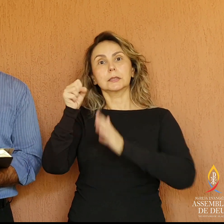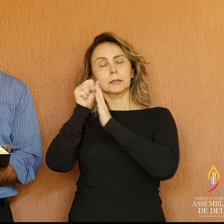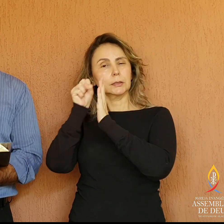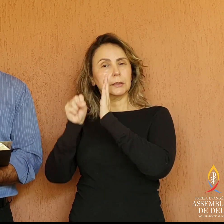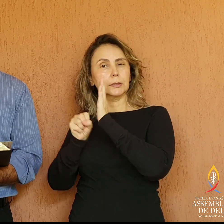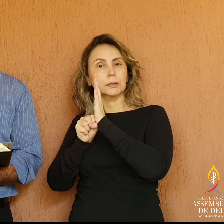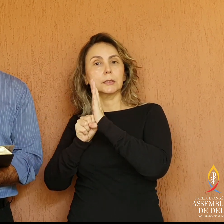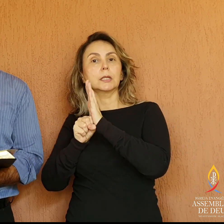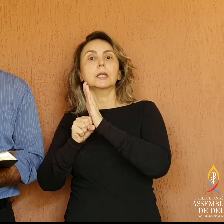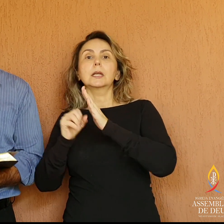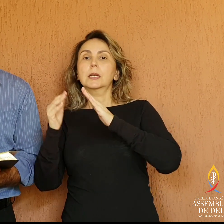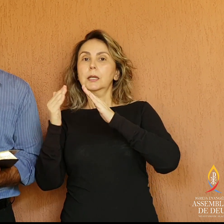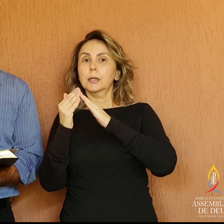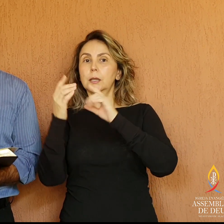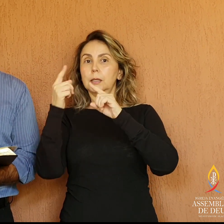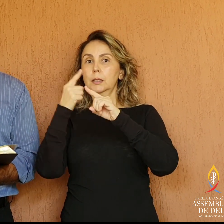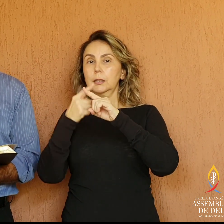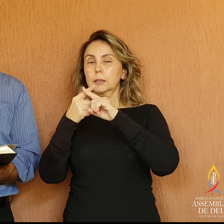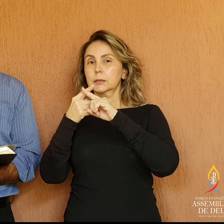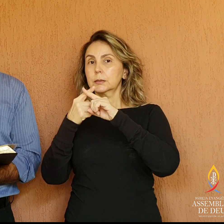a igreja